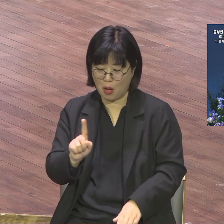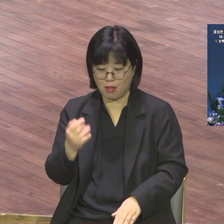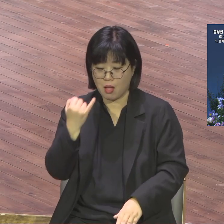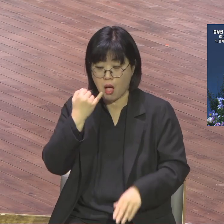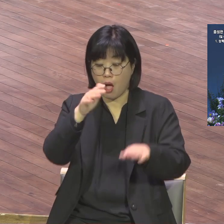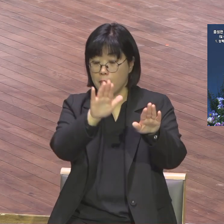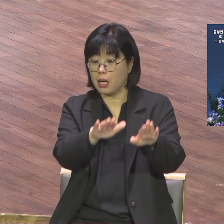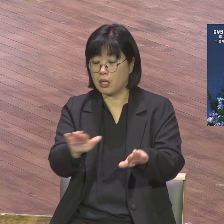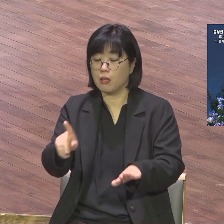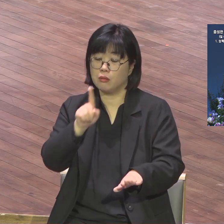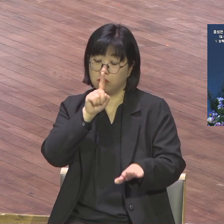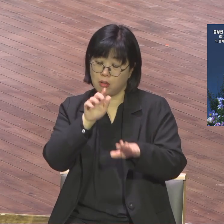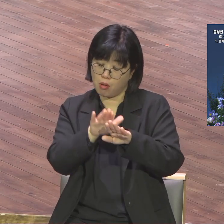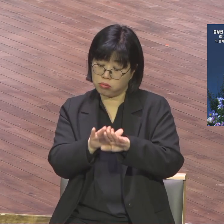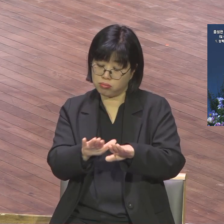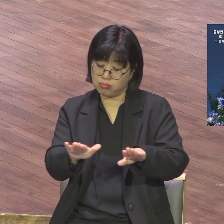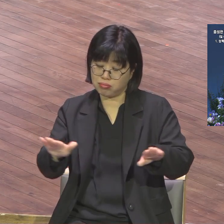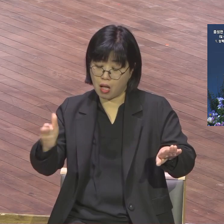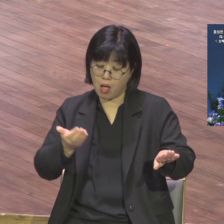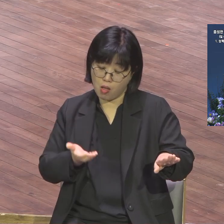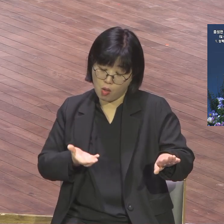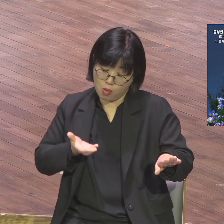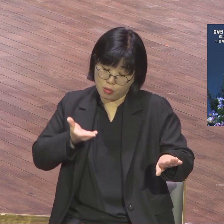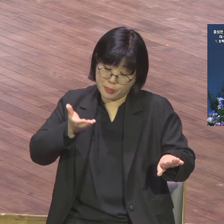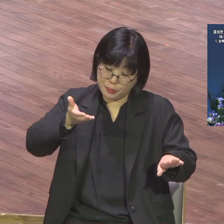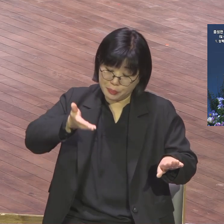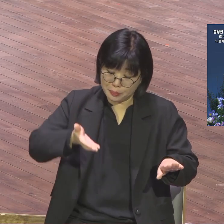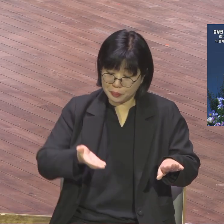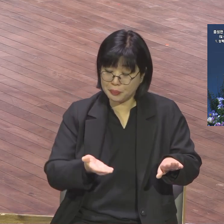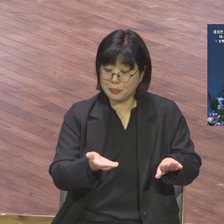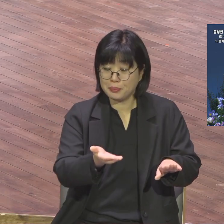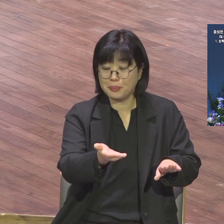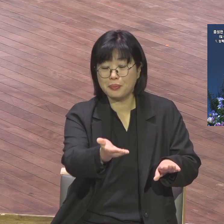있든지, 어떤 상황 속에서도